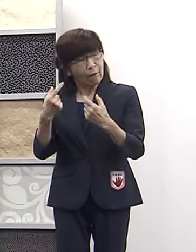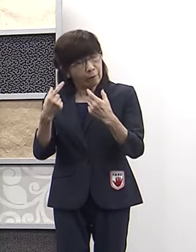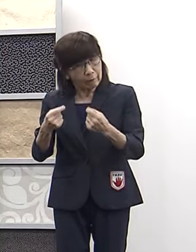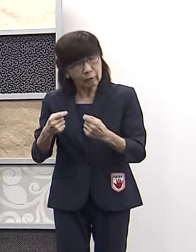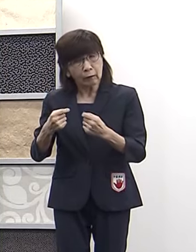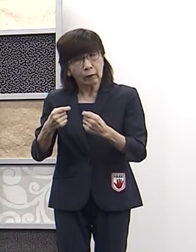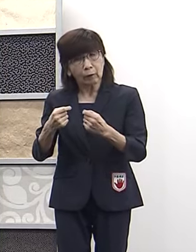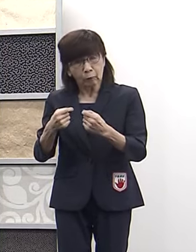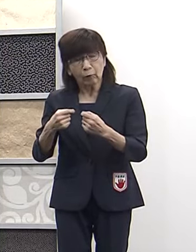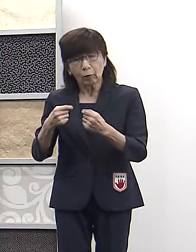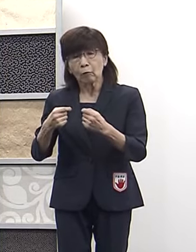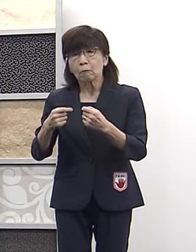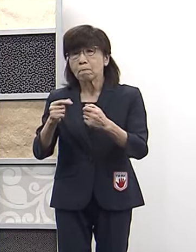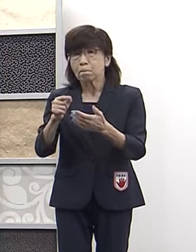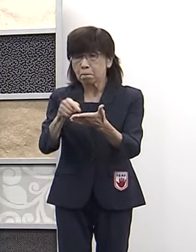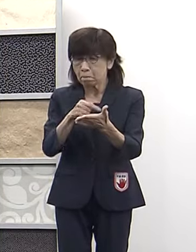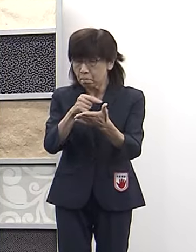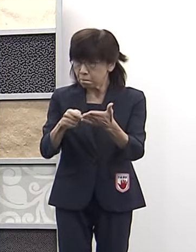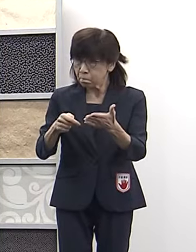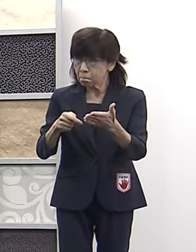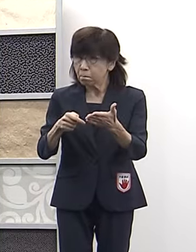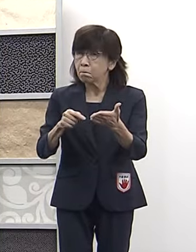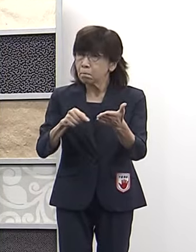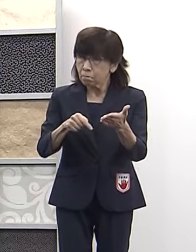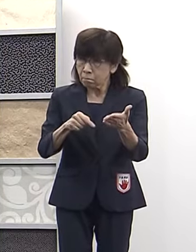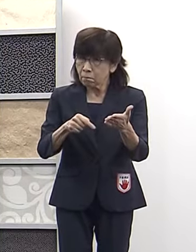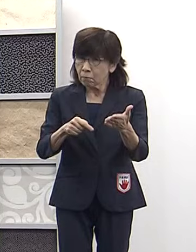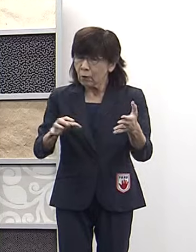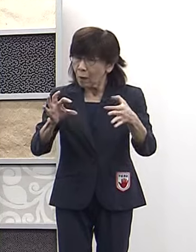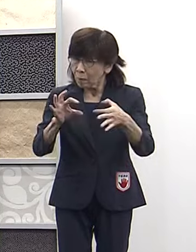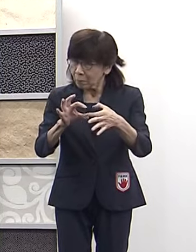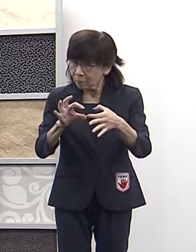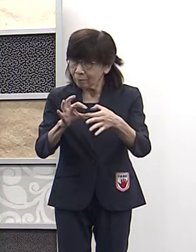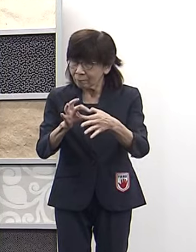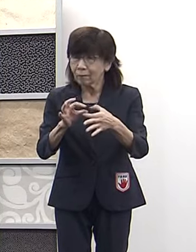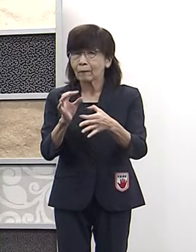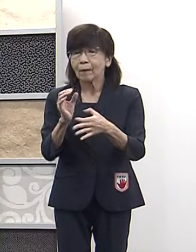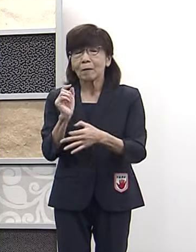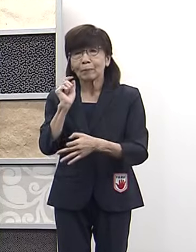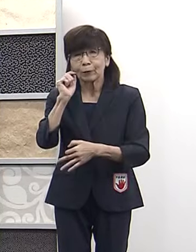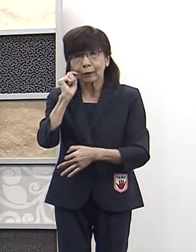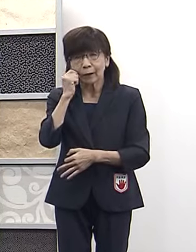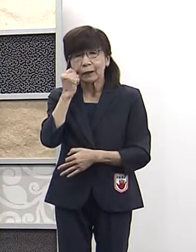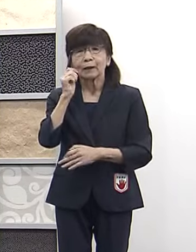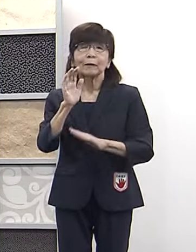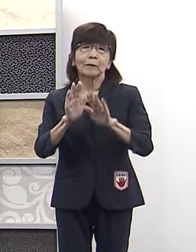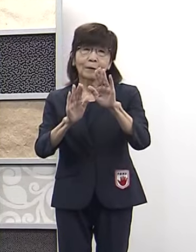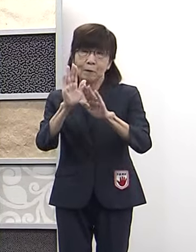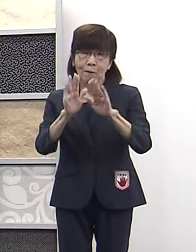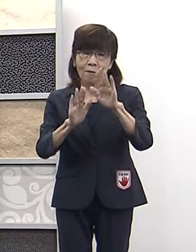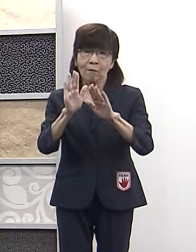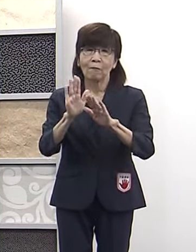ますが、残念ながらまだまだですね、成果に結びついているとは言い難い 結びついてい